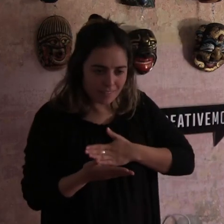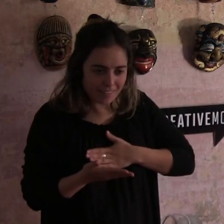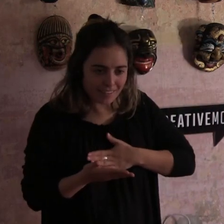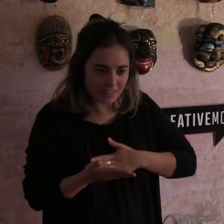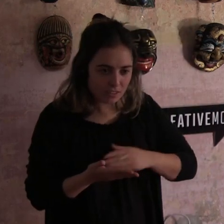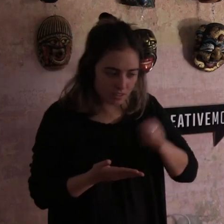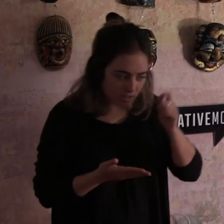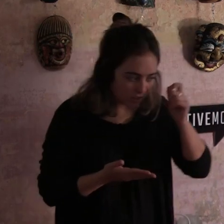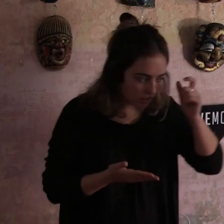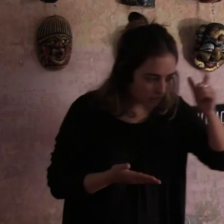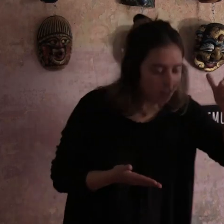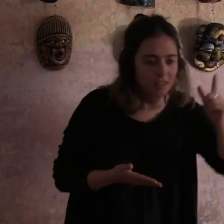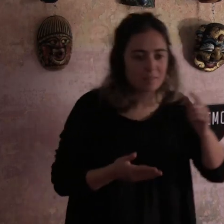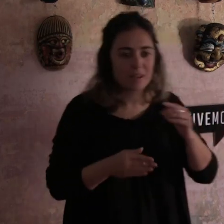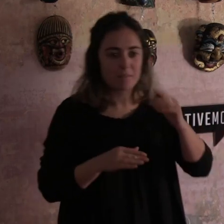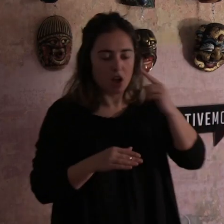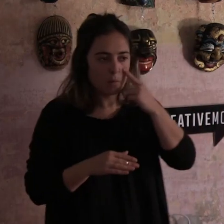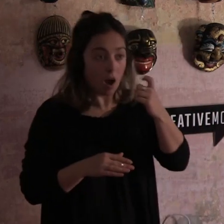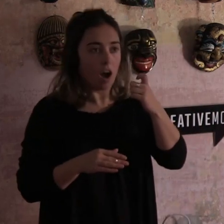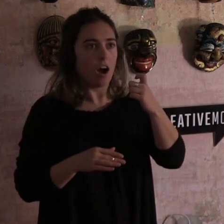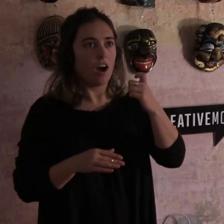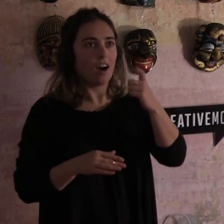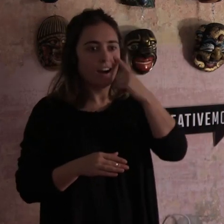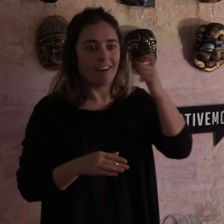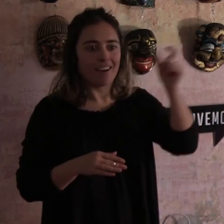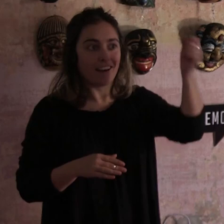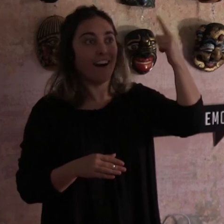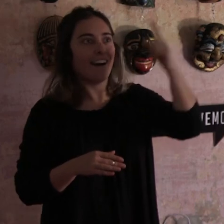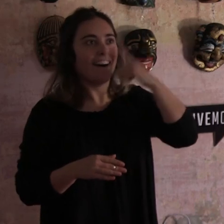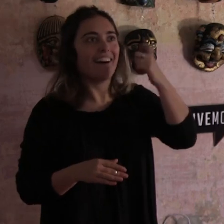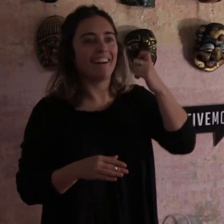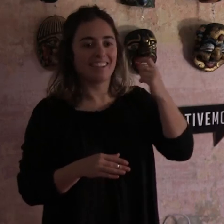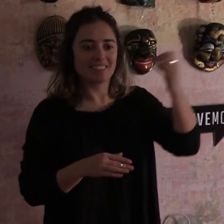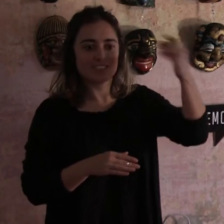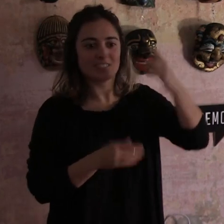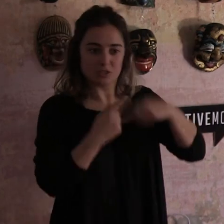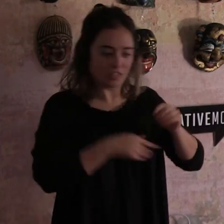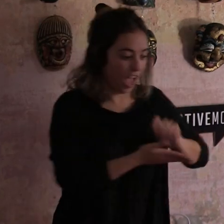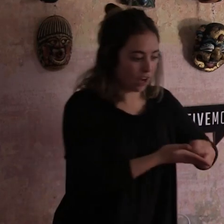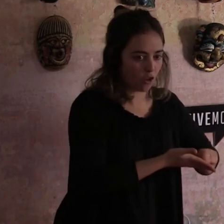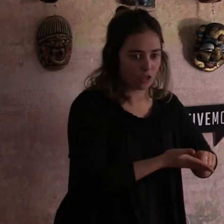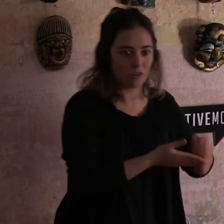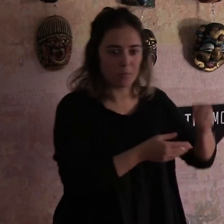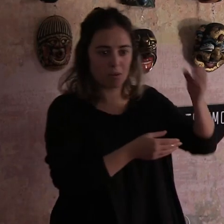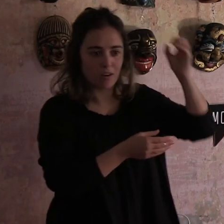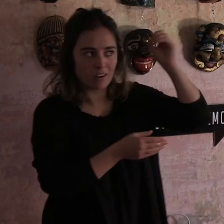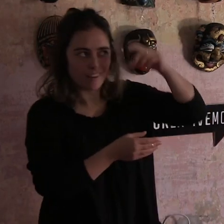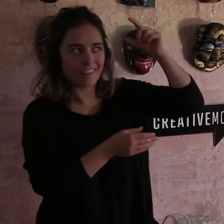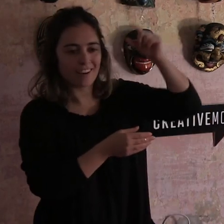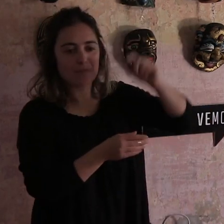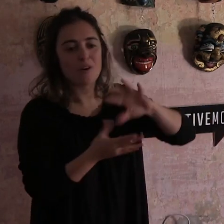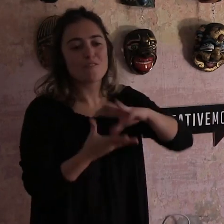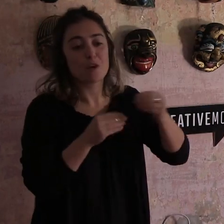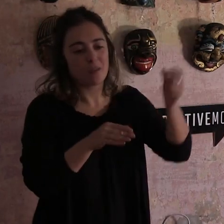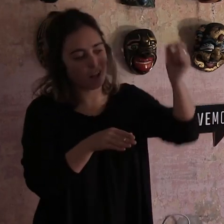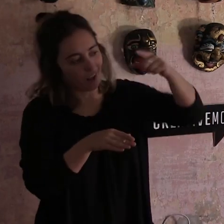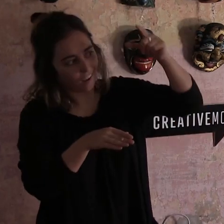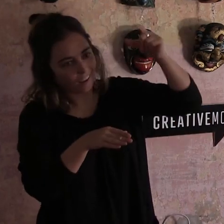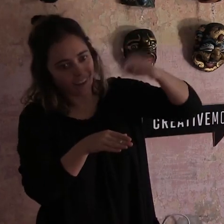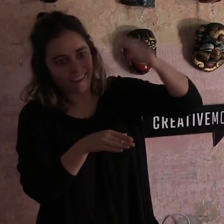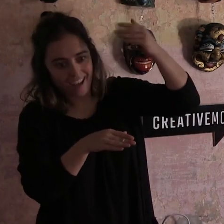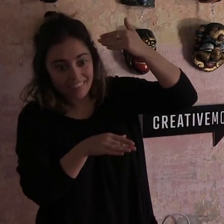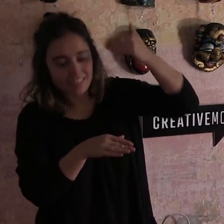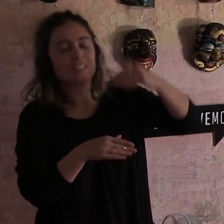doy cuenta que hago. Es como, ¡ah! Eso fue un cling, cling. Se van cayendo fichas. Entonces, me parece